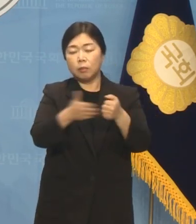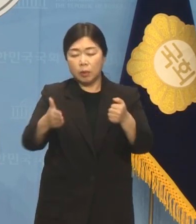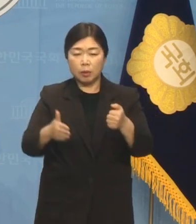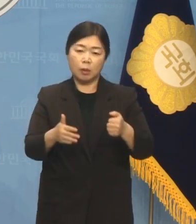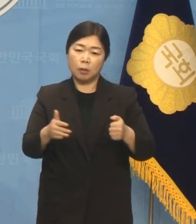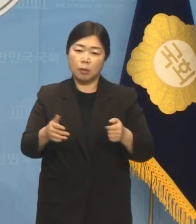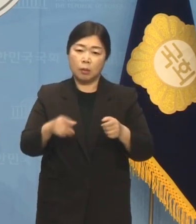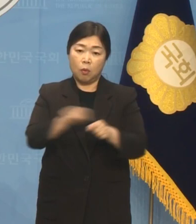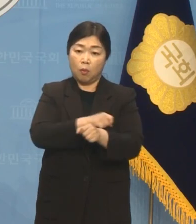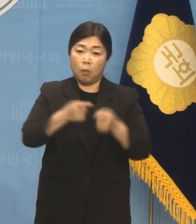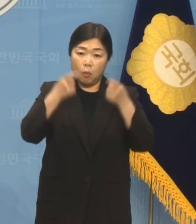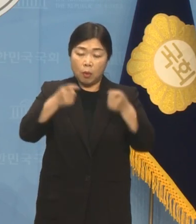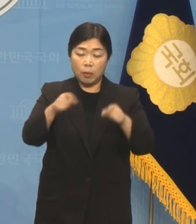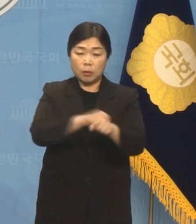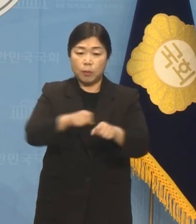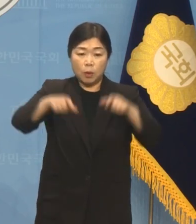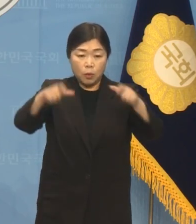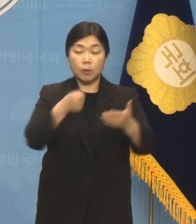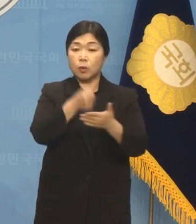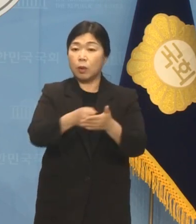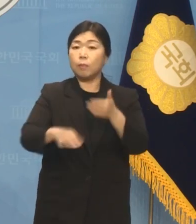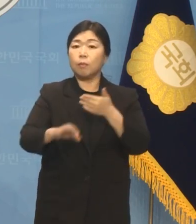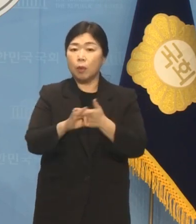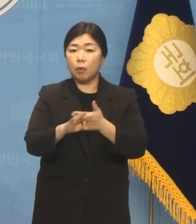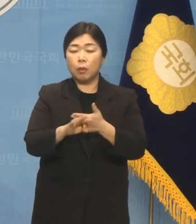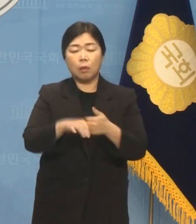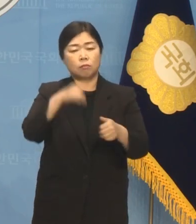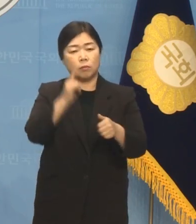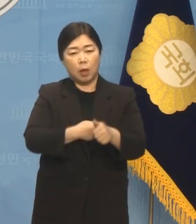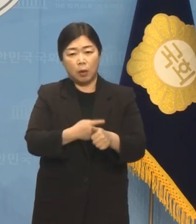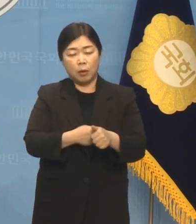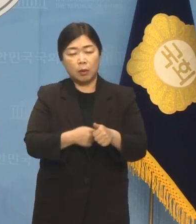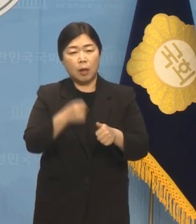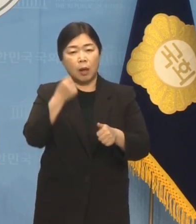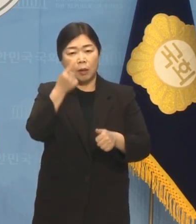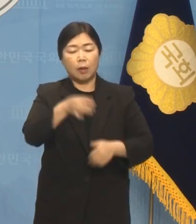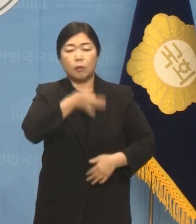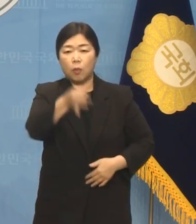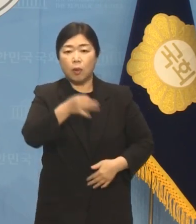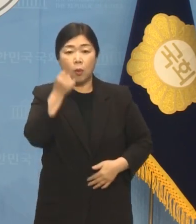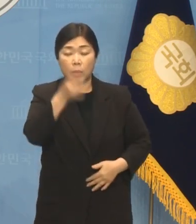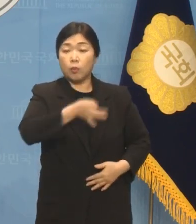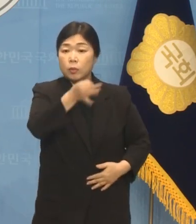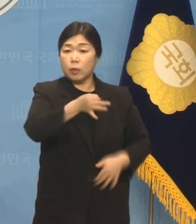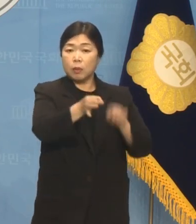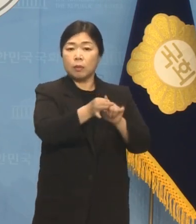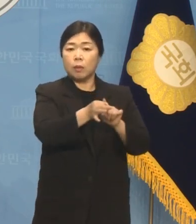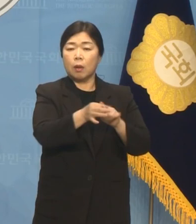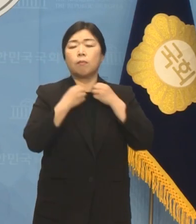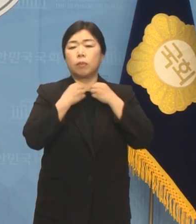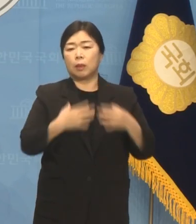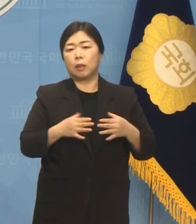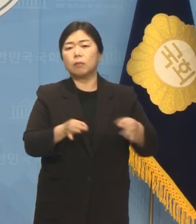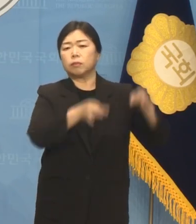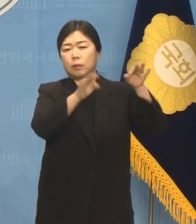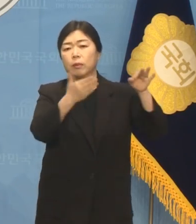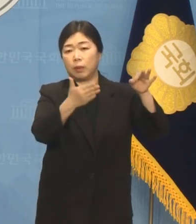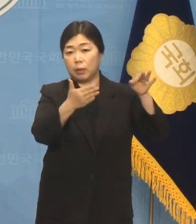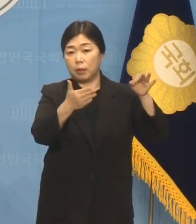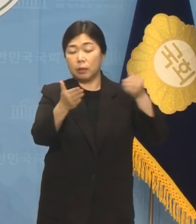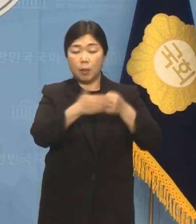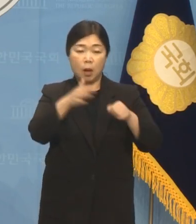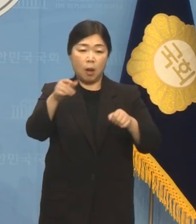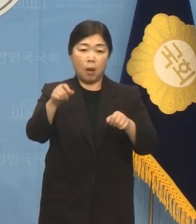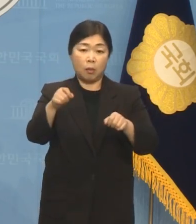지적은 지역사회 내에서 꾸준히 있어 왔습니다. 마포구청조차 스왓 분석에서 관광특구